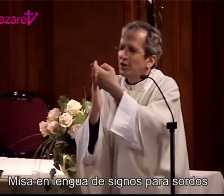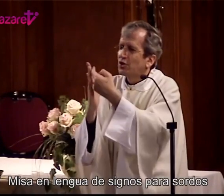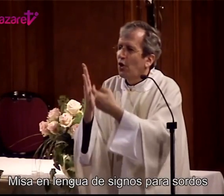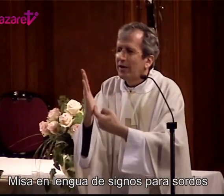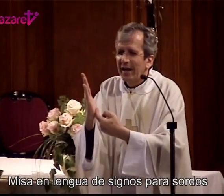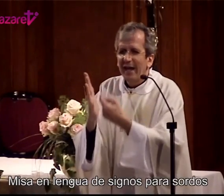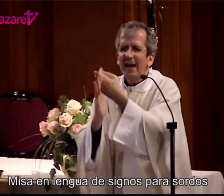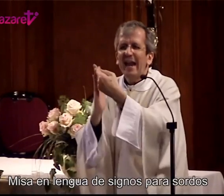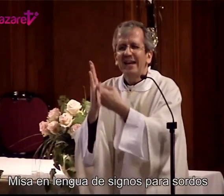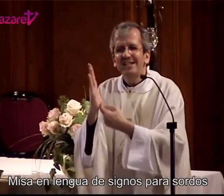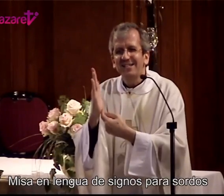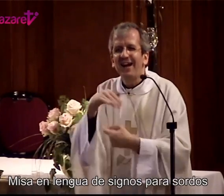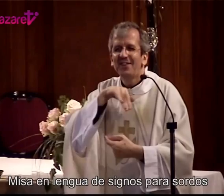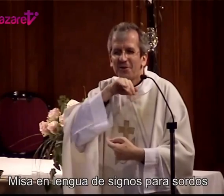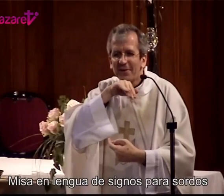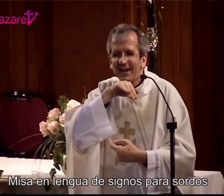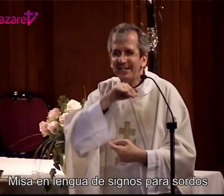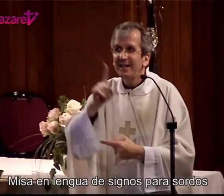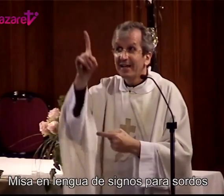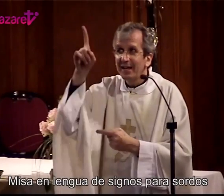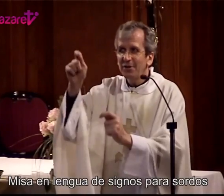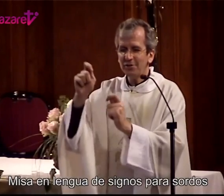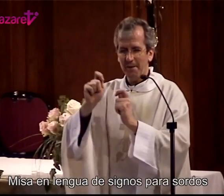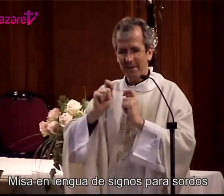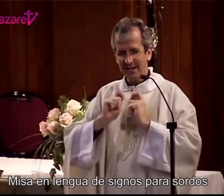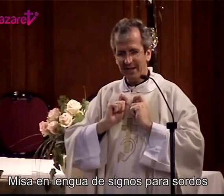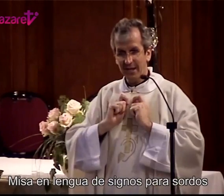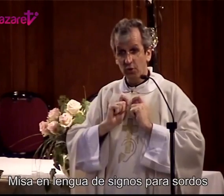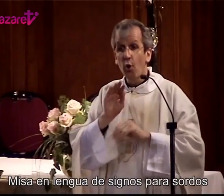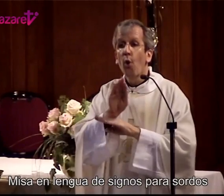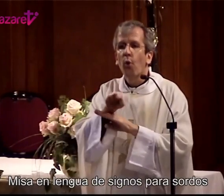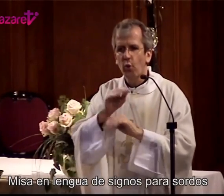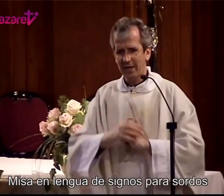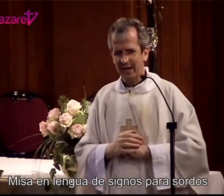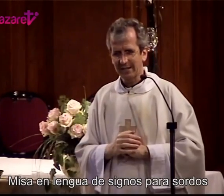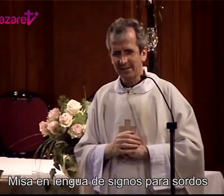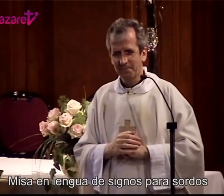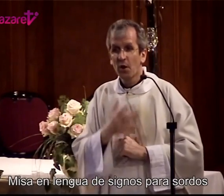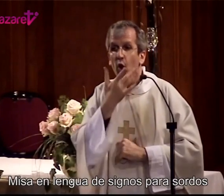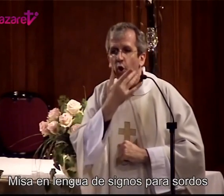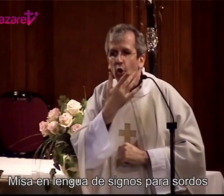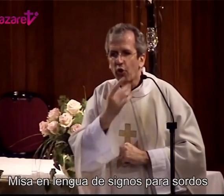son la lista de ovejas que Dios me está diciendo? Cuídalas,